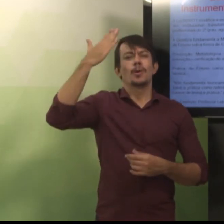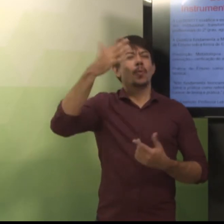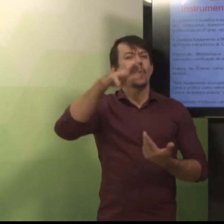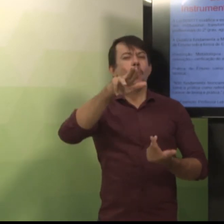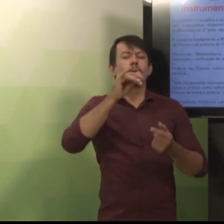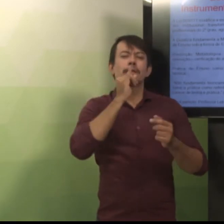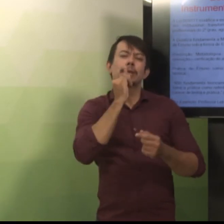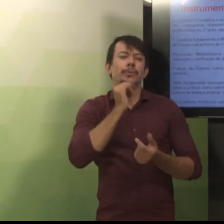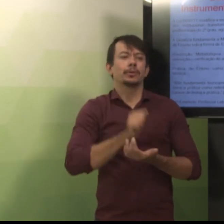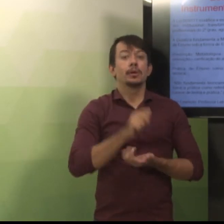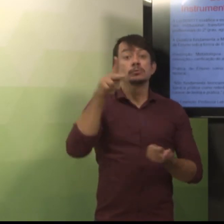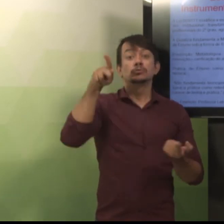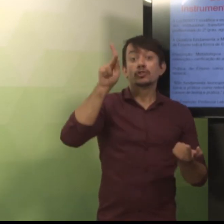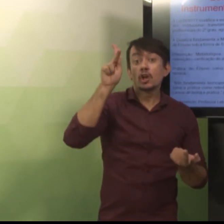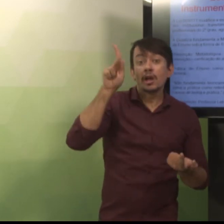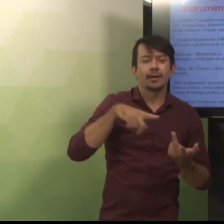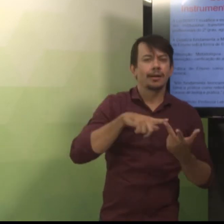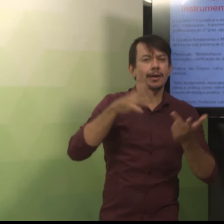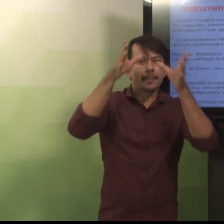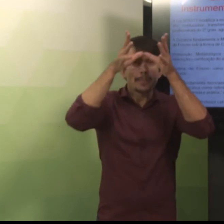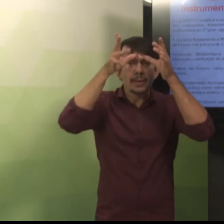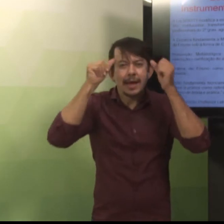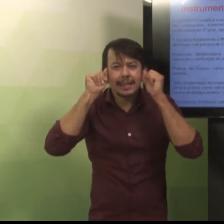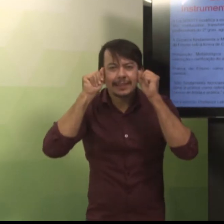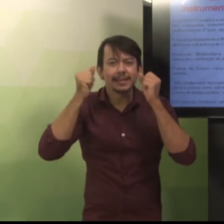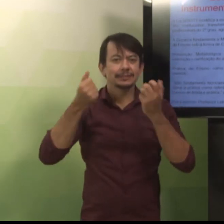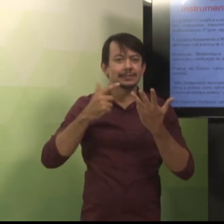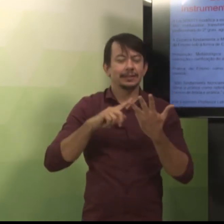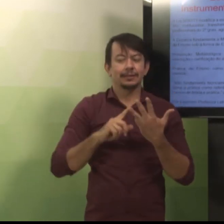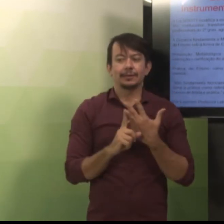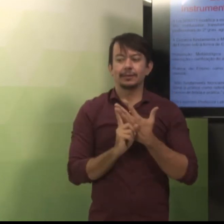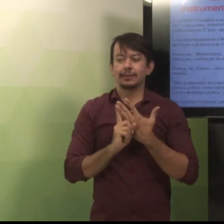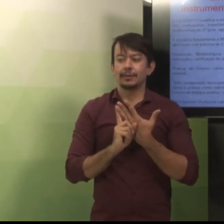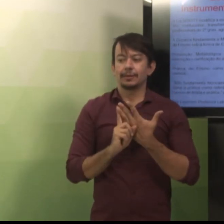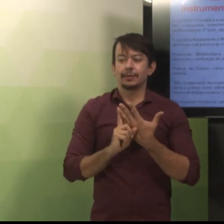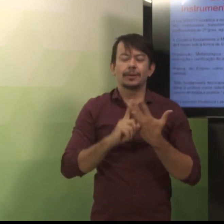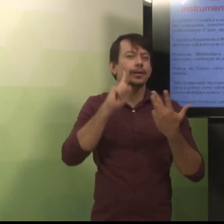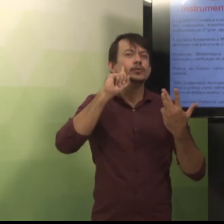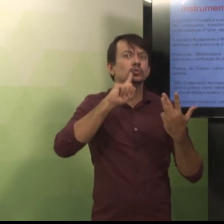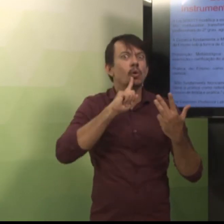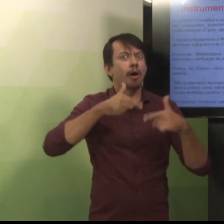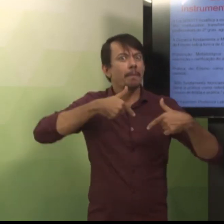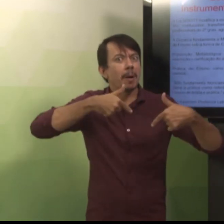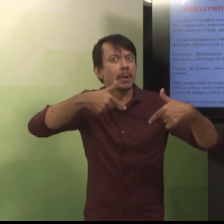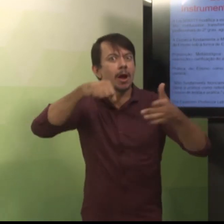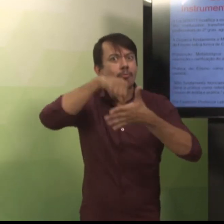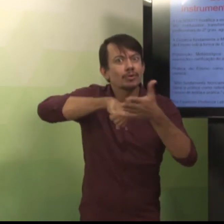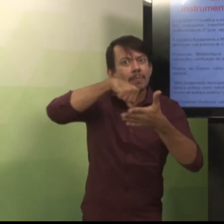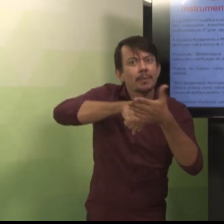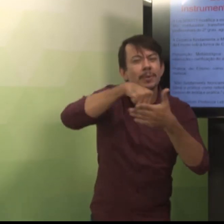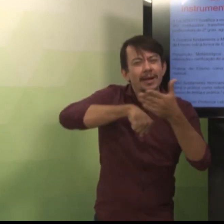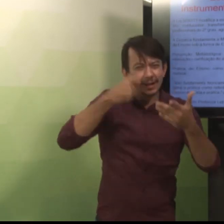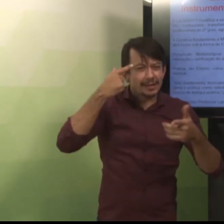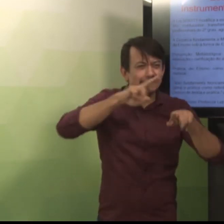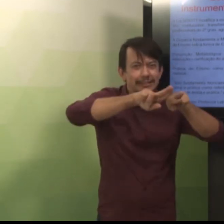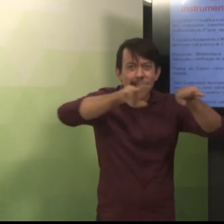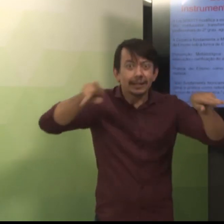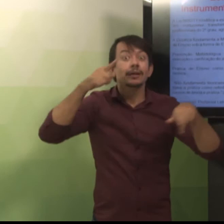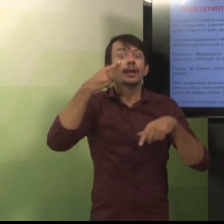pessoas surdas famosas, por exemplo, Karen, Mariane, então surdos militantes.